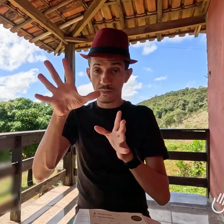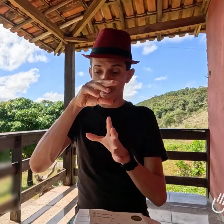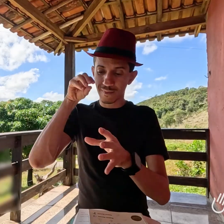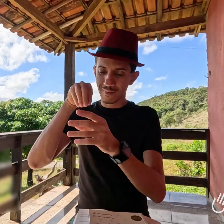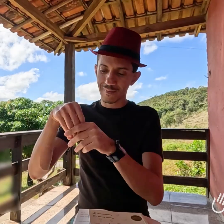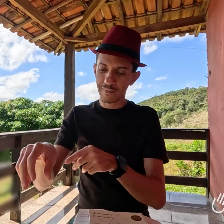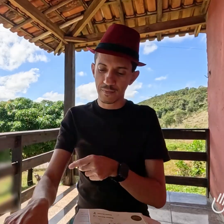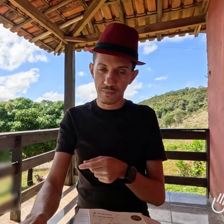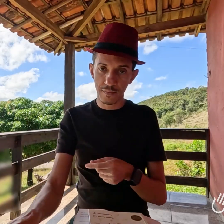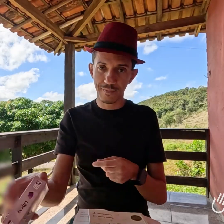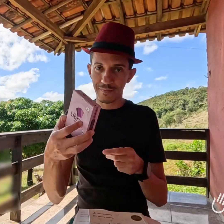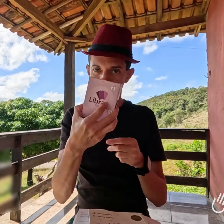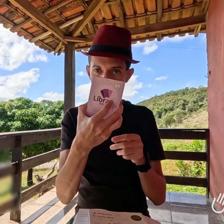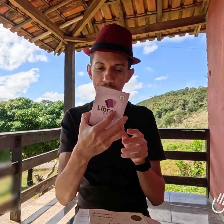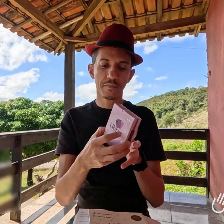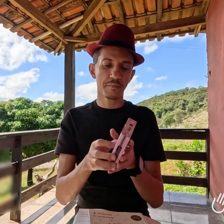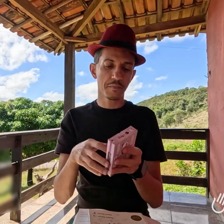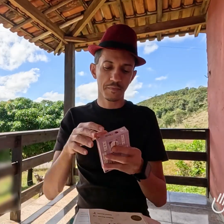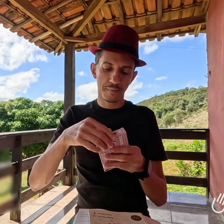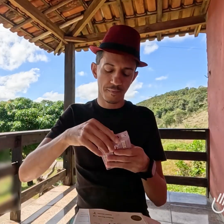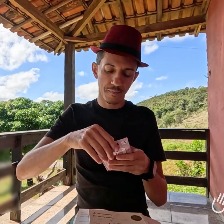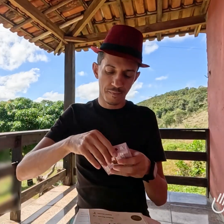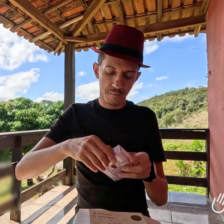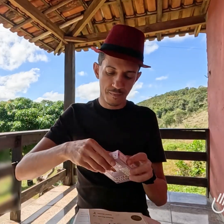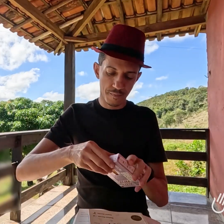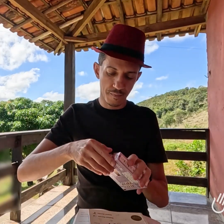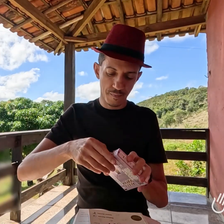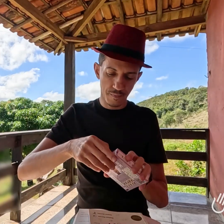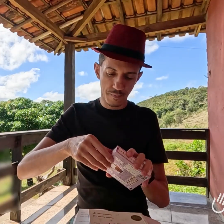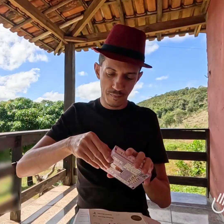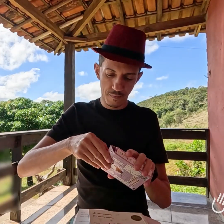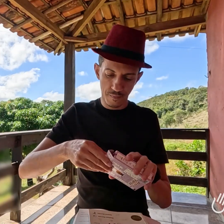Essas 111 configurações de mão estão aqui no Libras em Jogo.